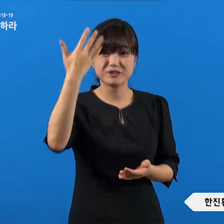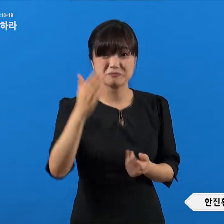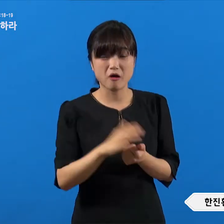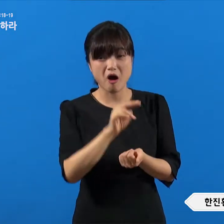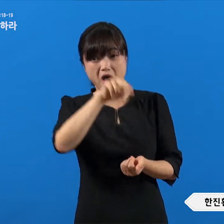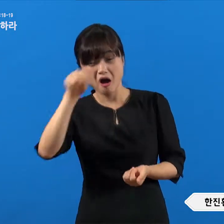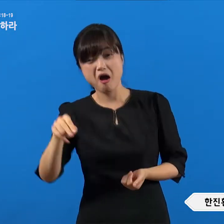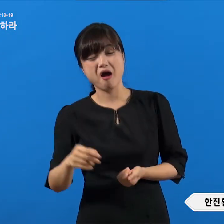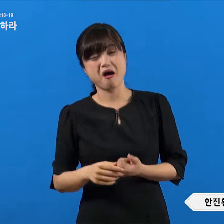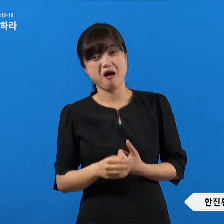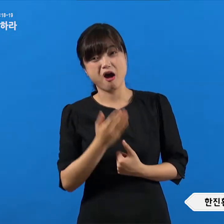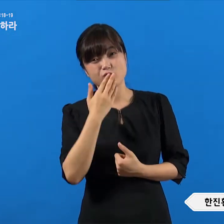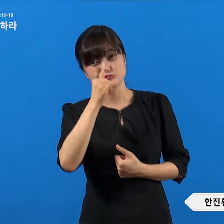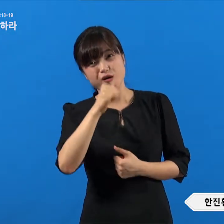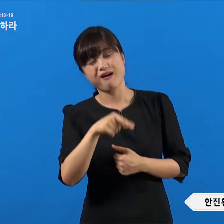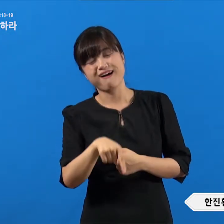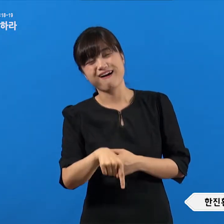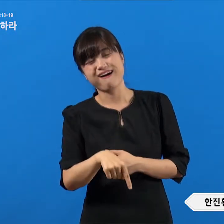확 뛰어내릴 겁니다.